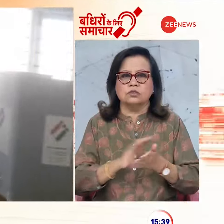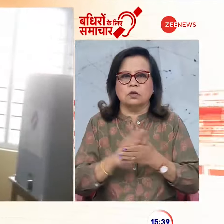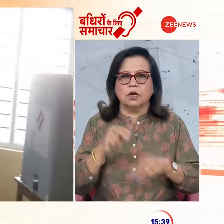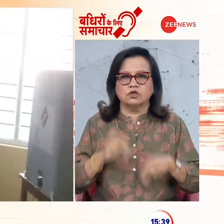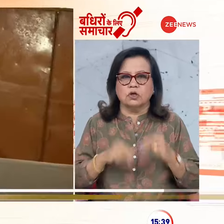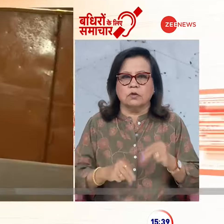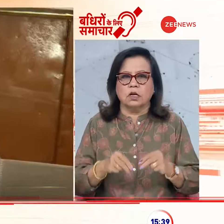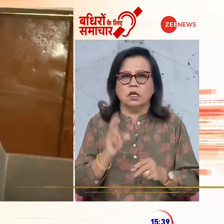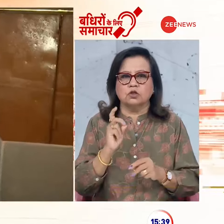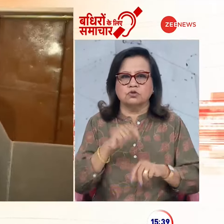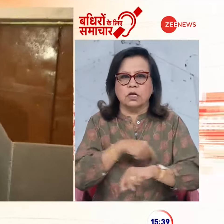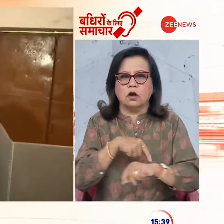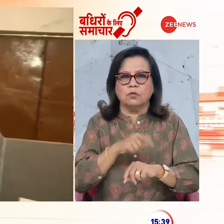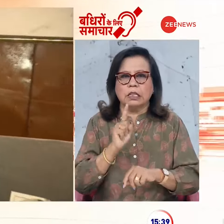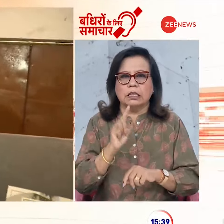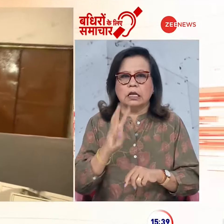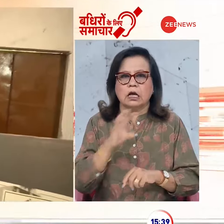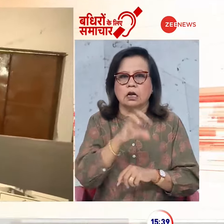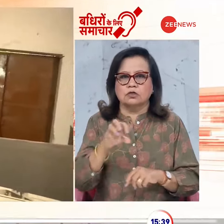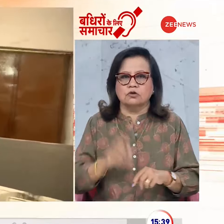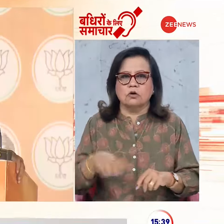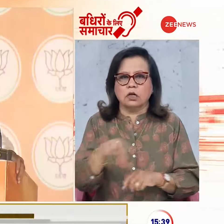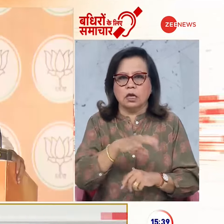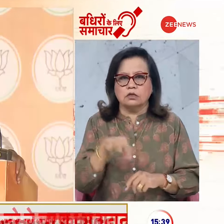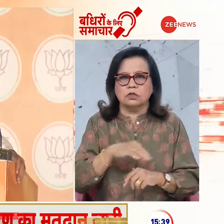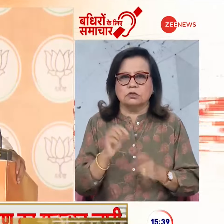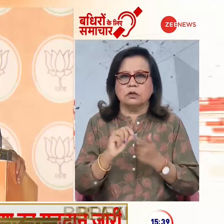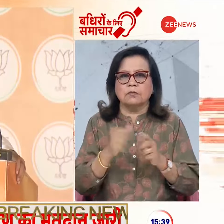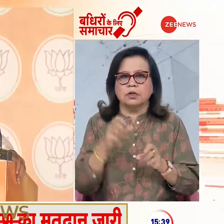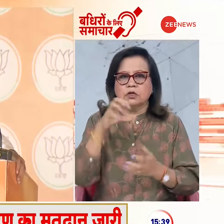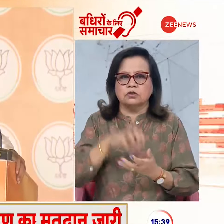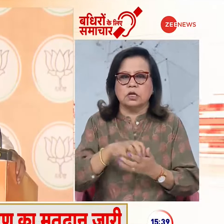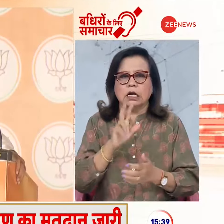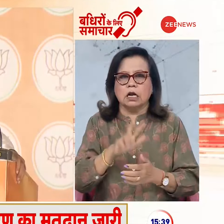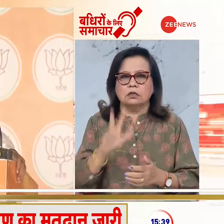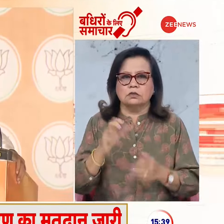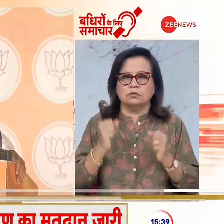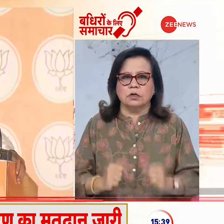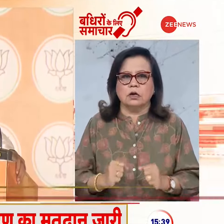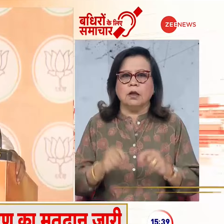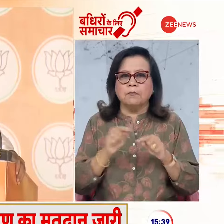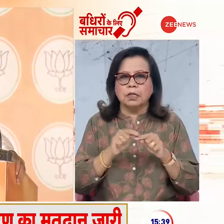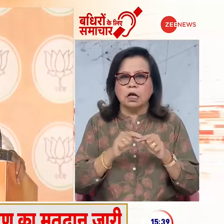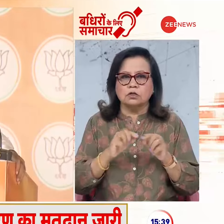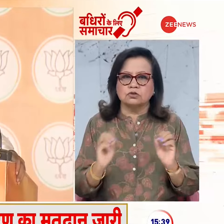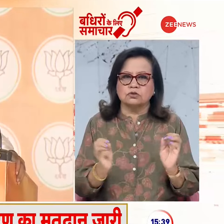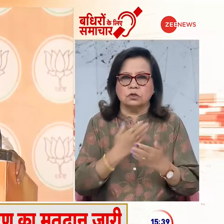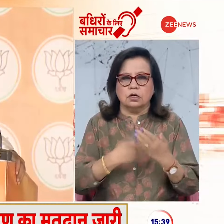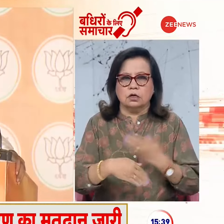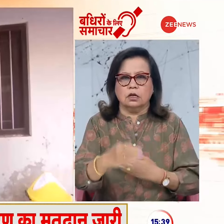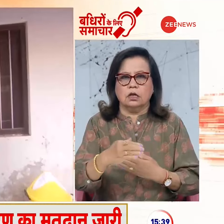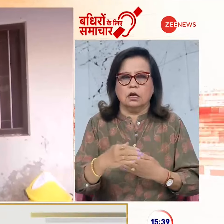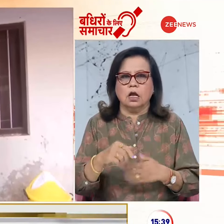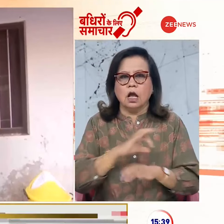लोकसभा चुनाव के लिए दूसरे चरण में 13 राज्यों और केंद्र शासित प्रदेशों की 88 सीटों पर मतदान